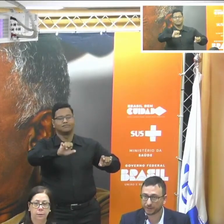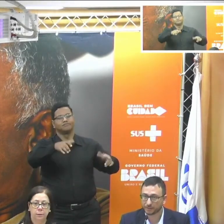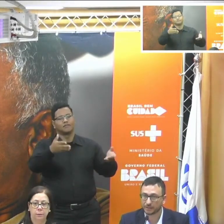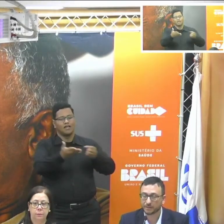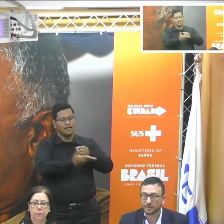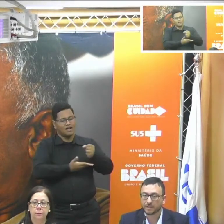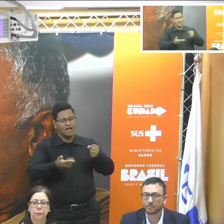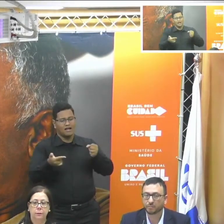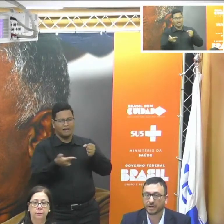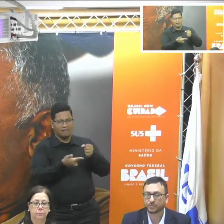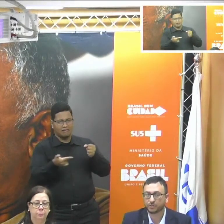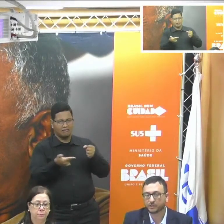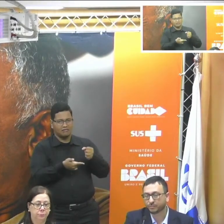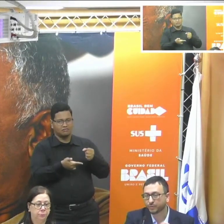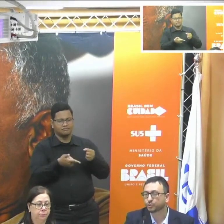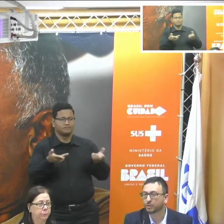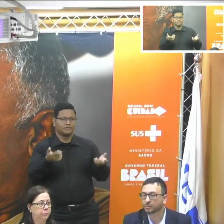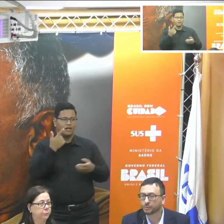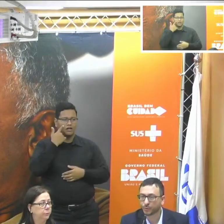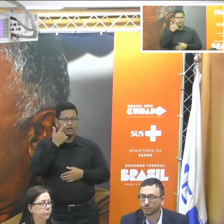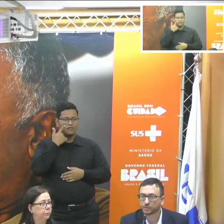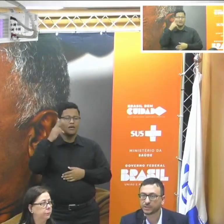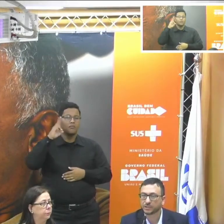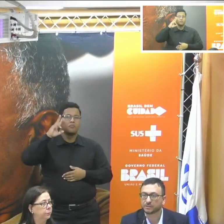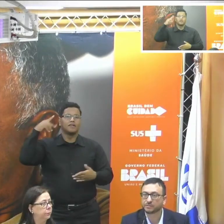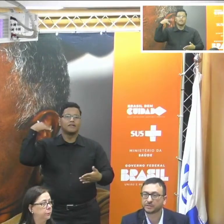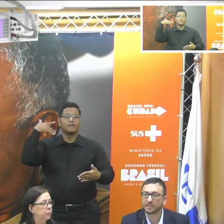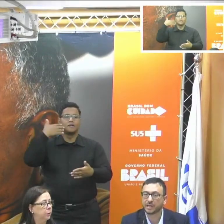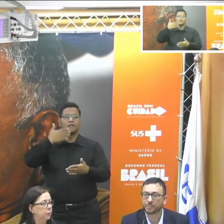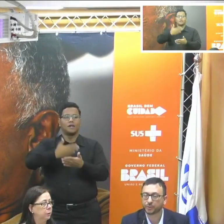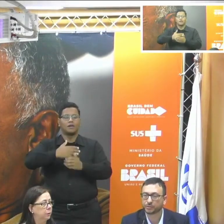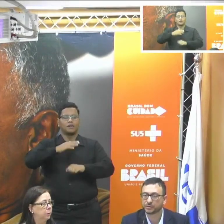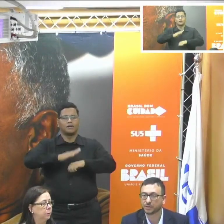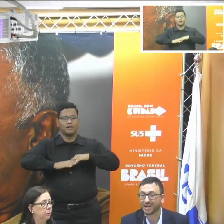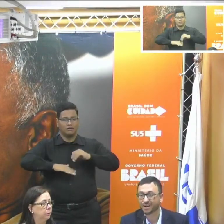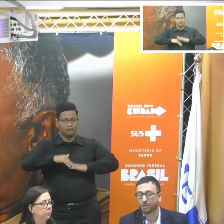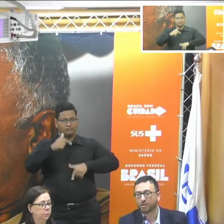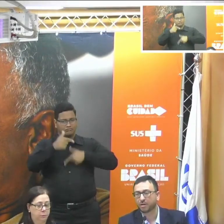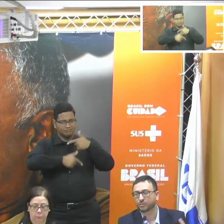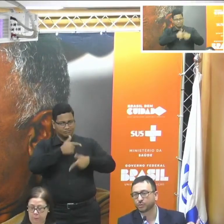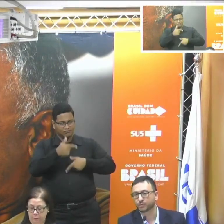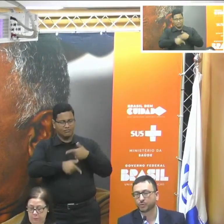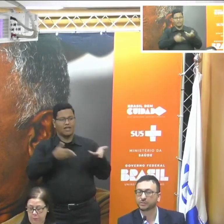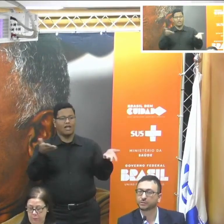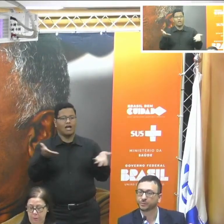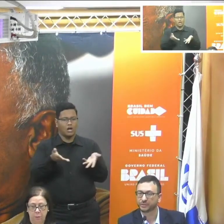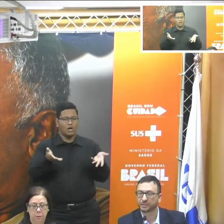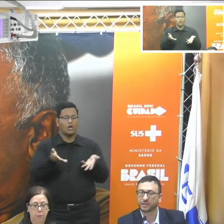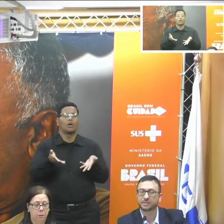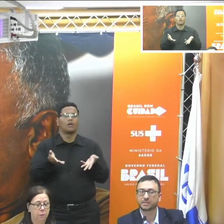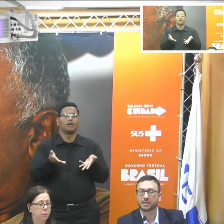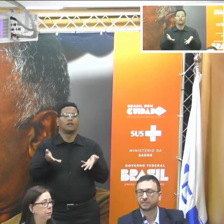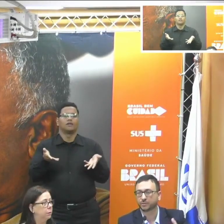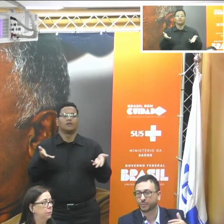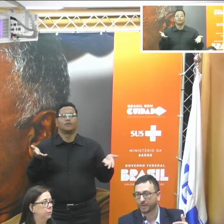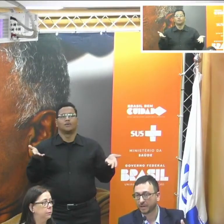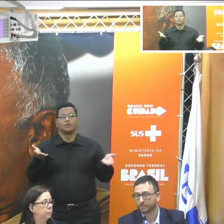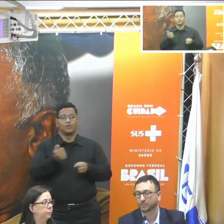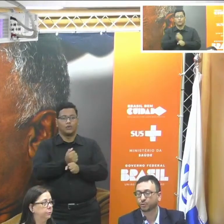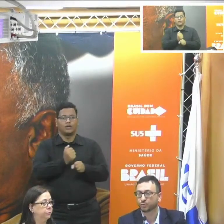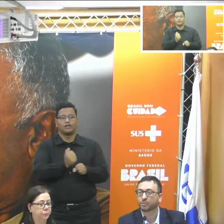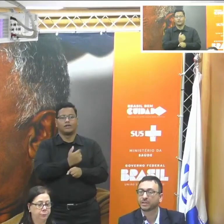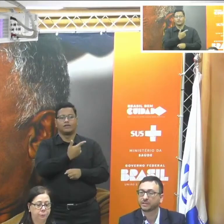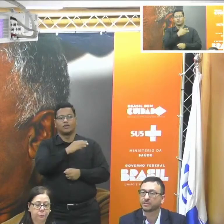primária né mas quando a gente vê o histórico de produção né a produção agora no último ano 2023 que a atenção